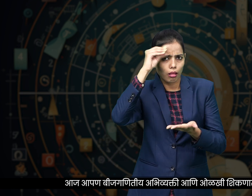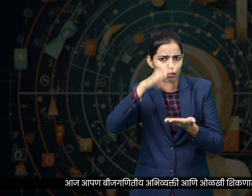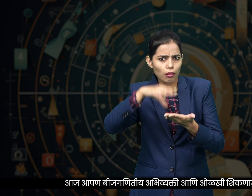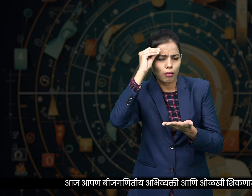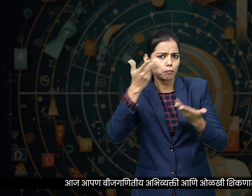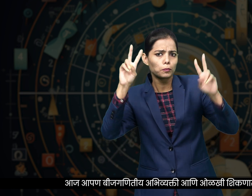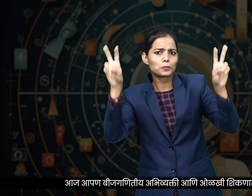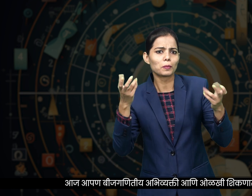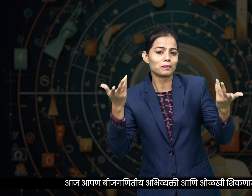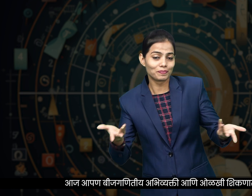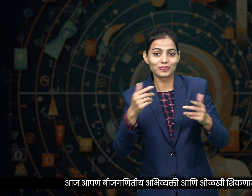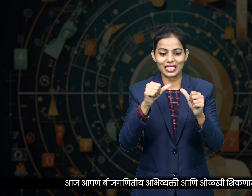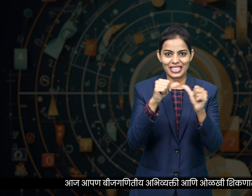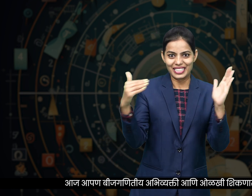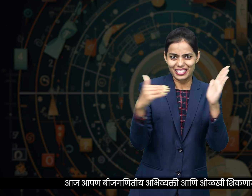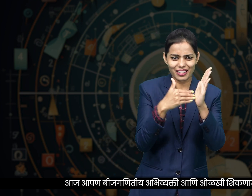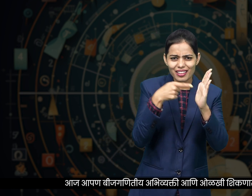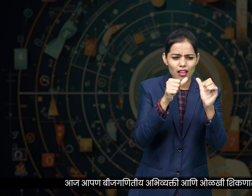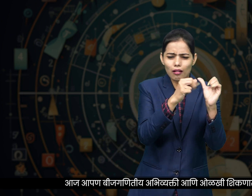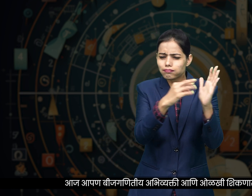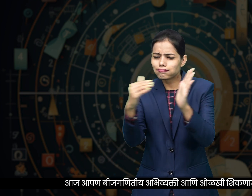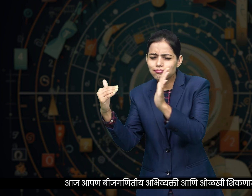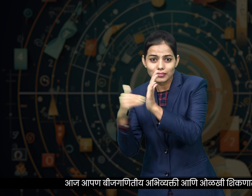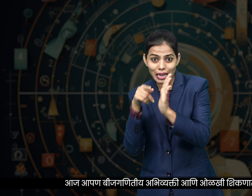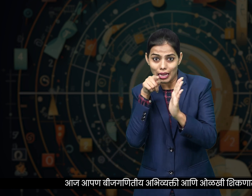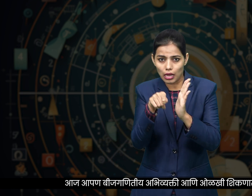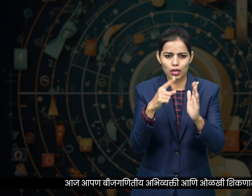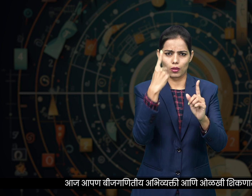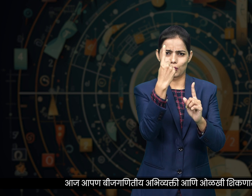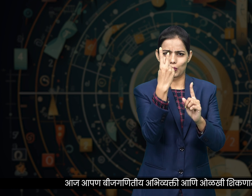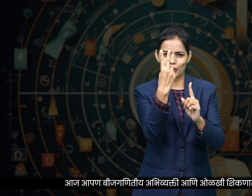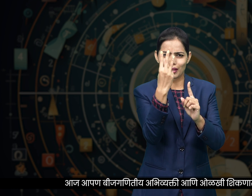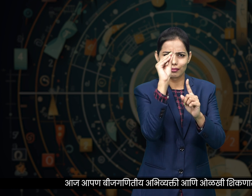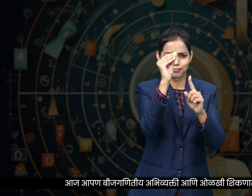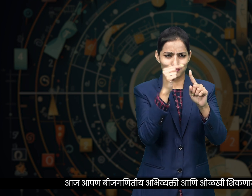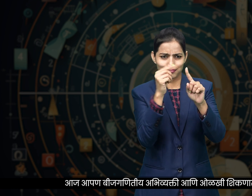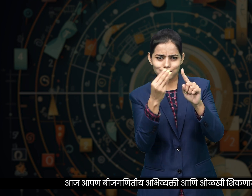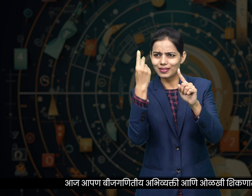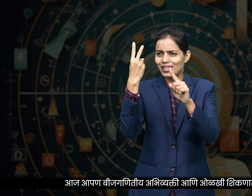आज आपण बीजगणितीय अभिव्यक्ती आणि ओळखी शिकणार आहोत.